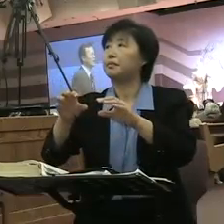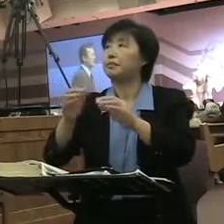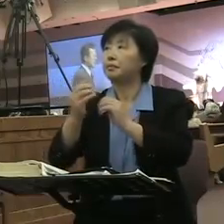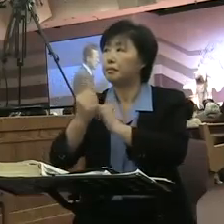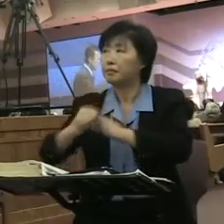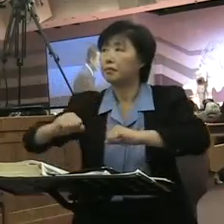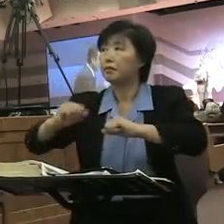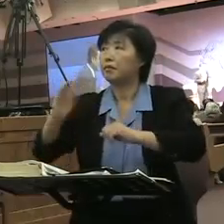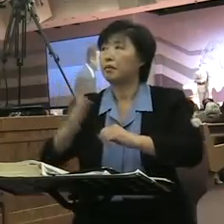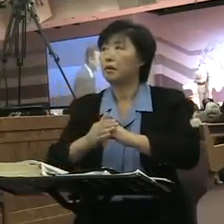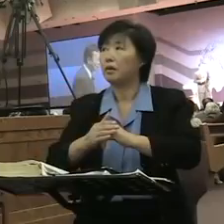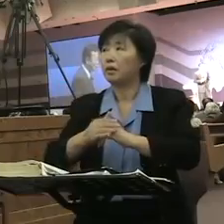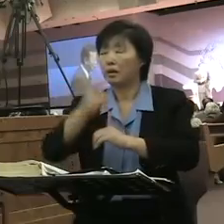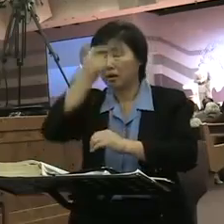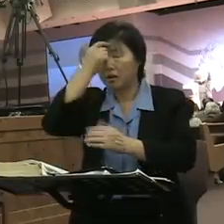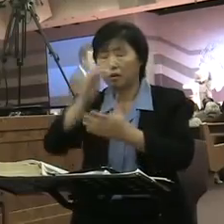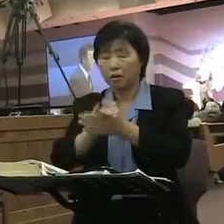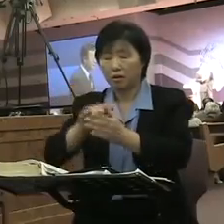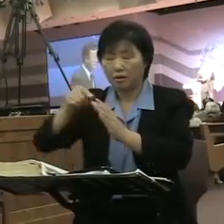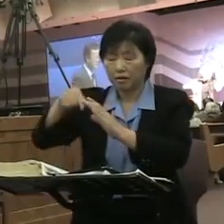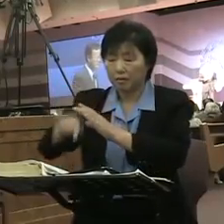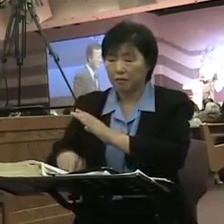기도의 깊이가 달라집니다.